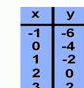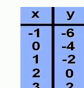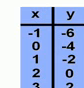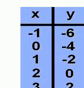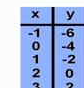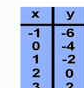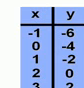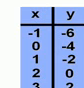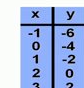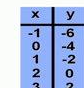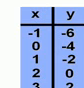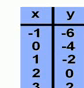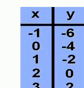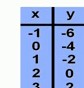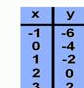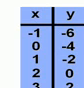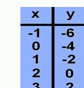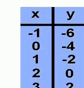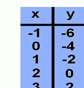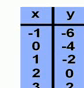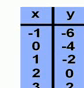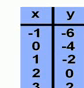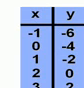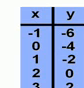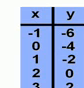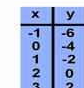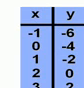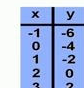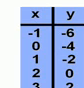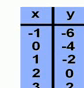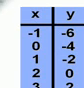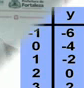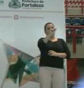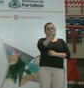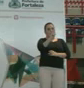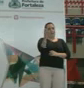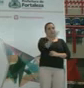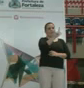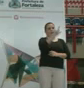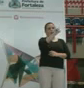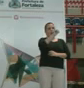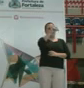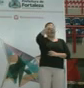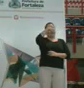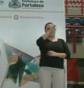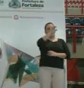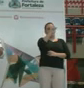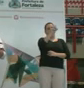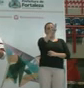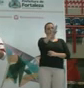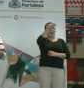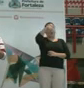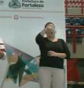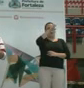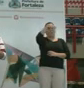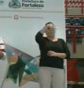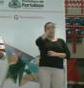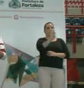reta. Isso significa variar linearmente. Bom, então